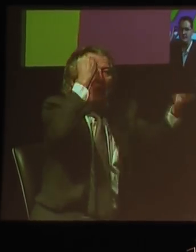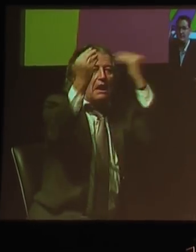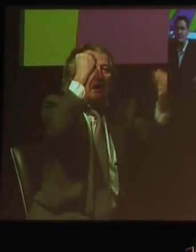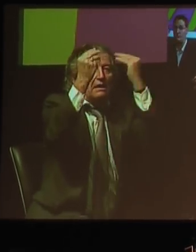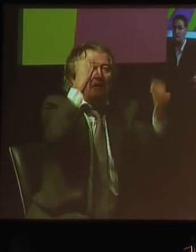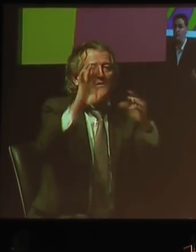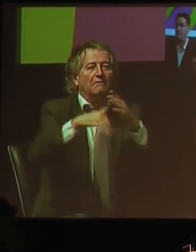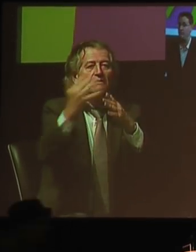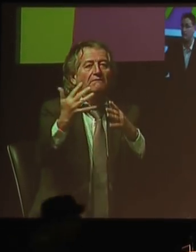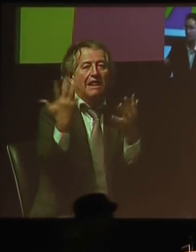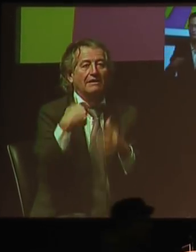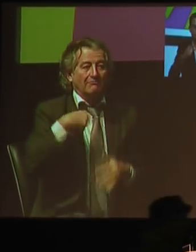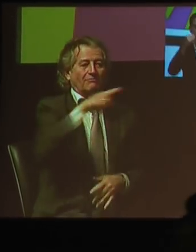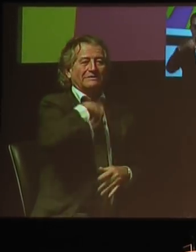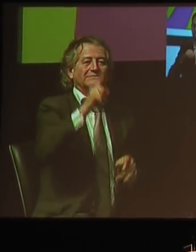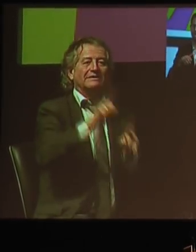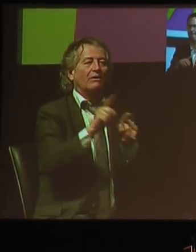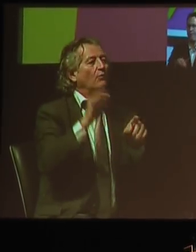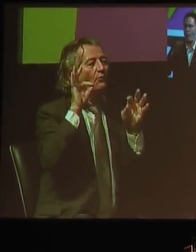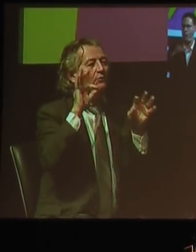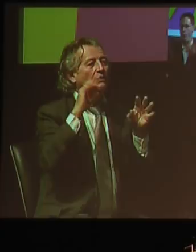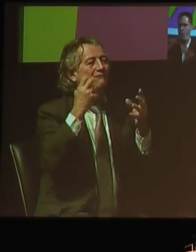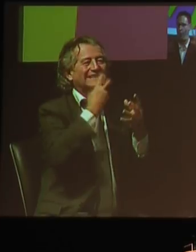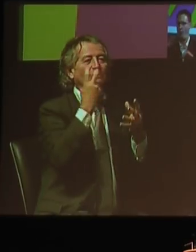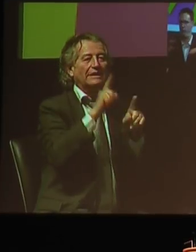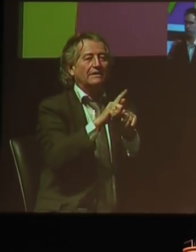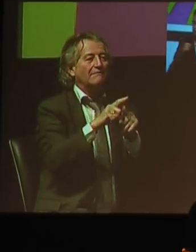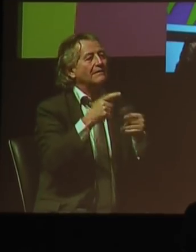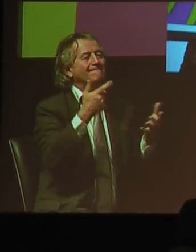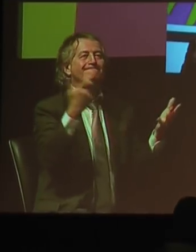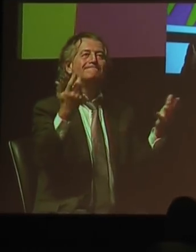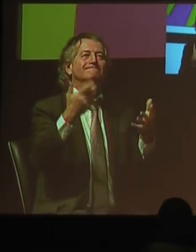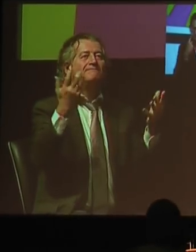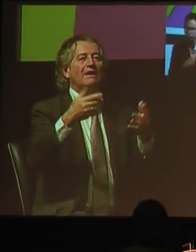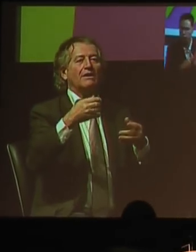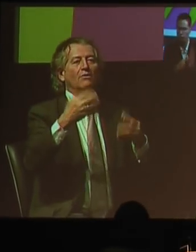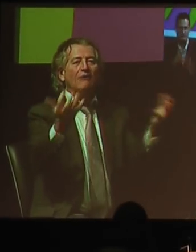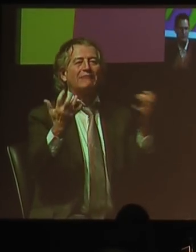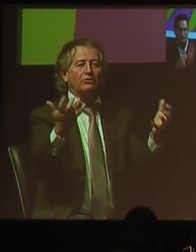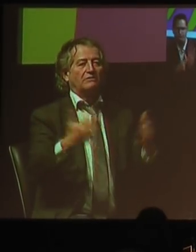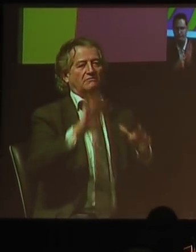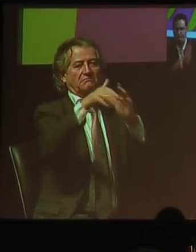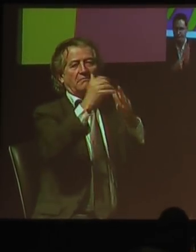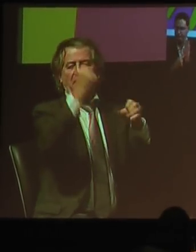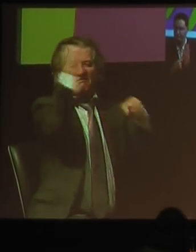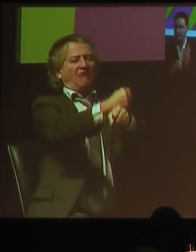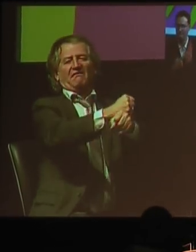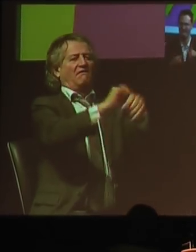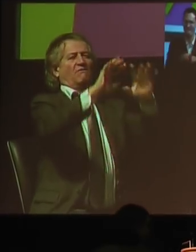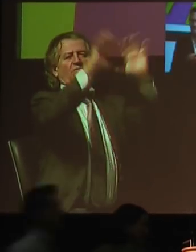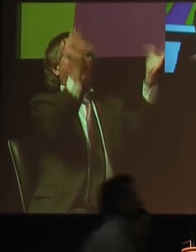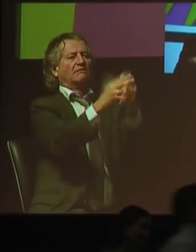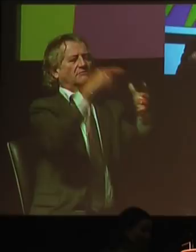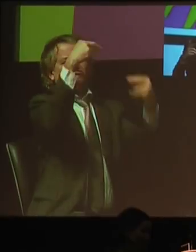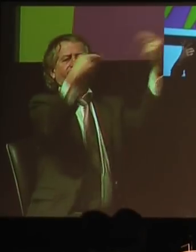sie. Also das sind die Dinge, die Leute sich merken, man, die haben da was und das ist doch viel besser. Und die können sich über Ländergrenzen hinweg unterhalten. Ich glaube,